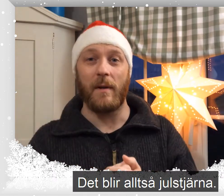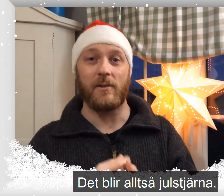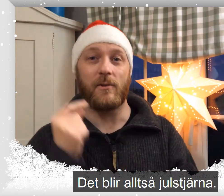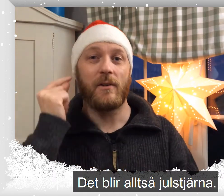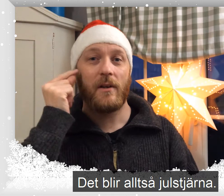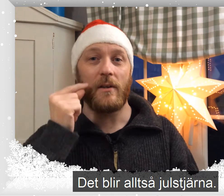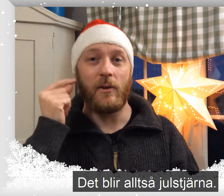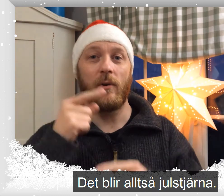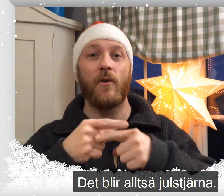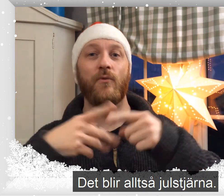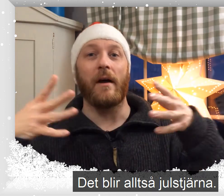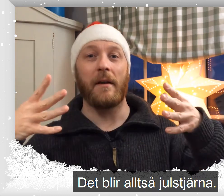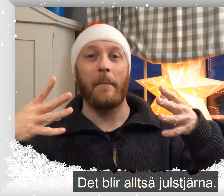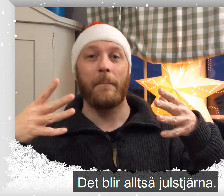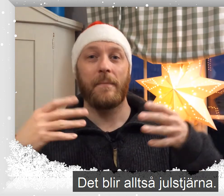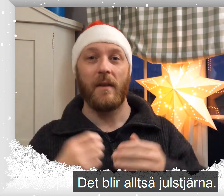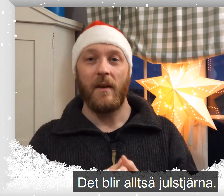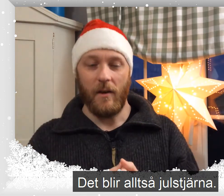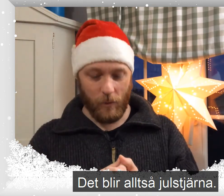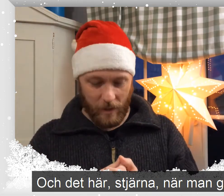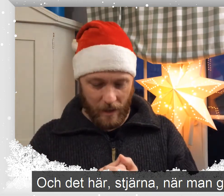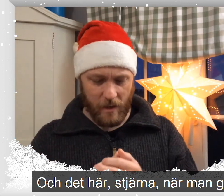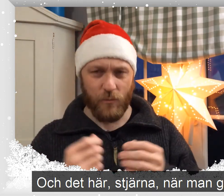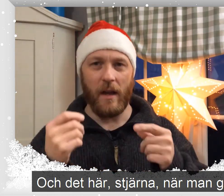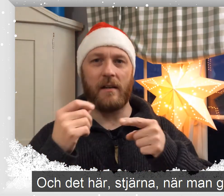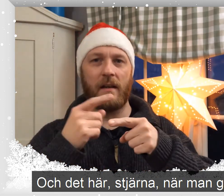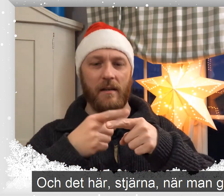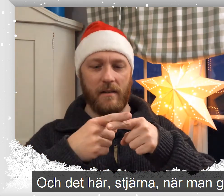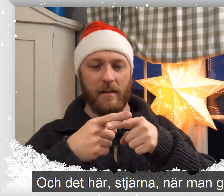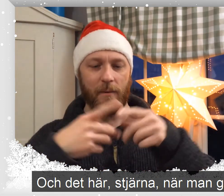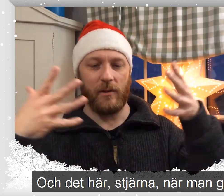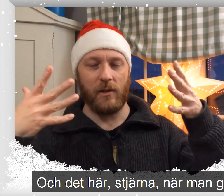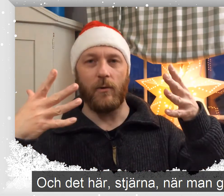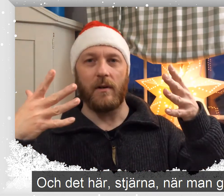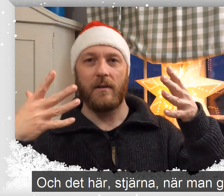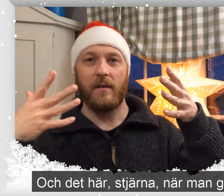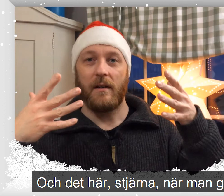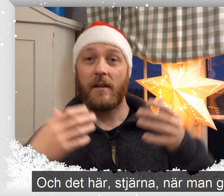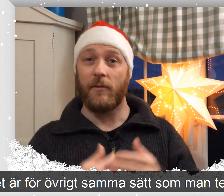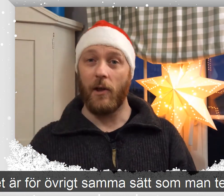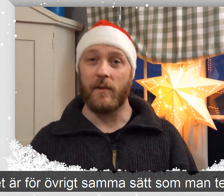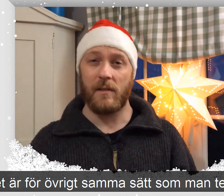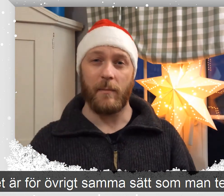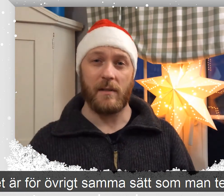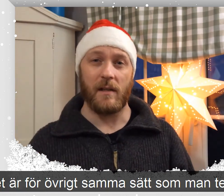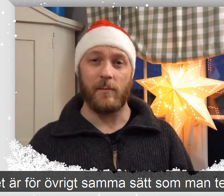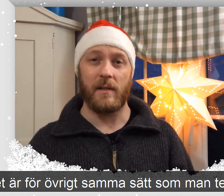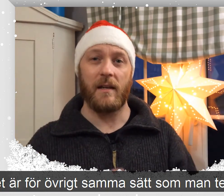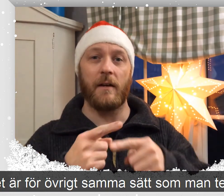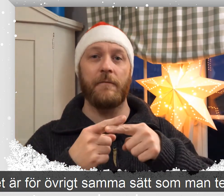alltså julstjärna. Och det här, stjärna, när man gör så, det är för övrigt samma sätt som man tecknar